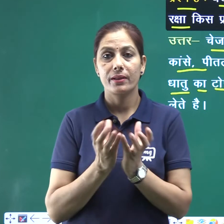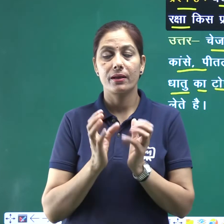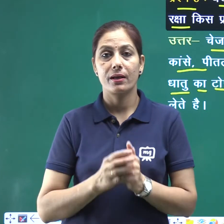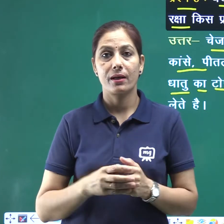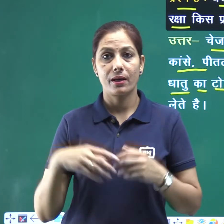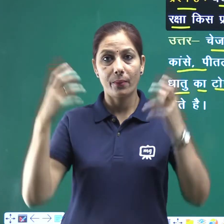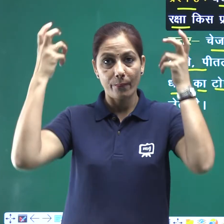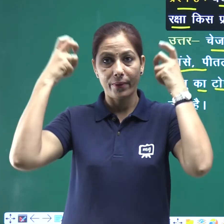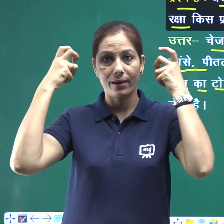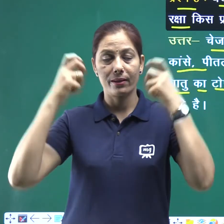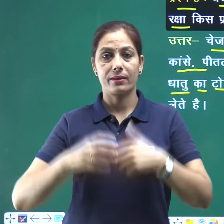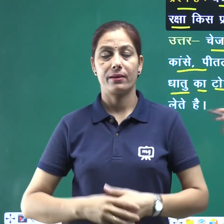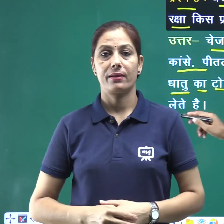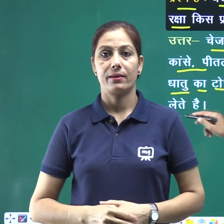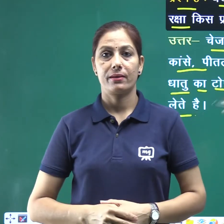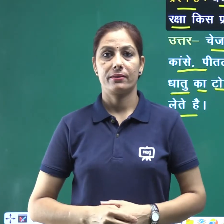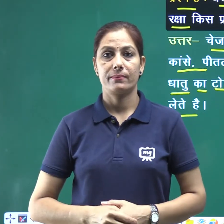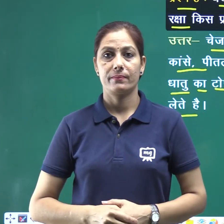पहन लेते हैं।